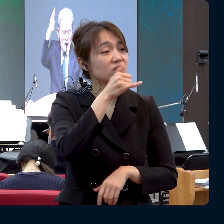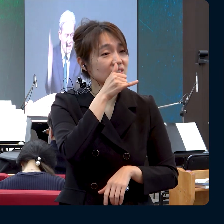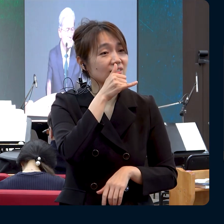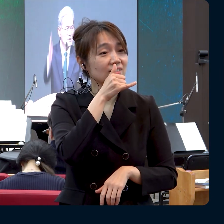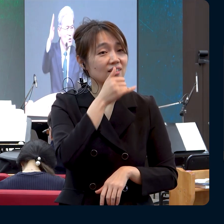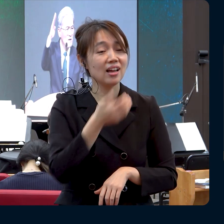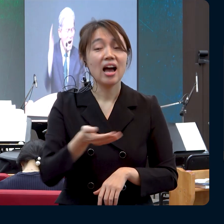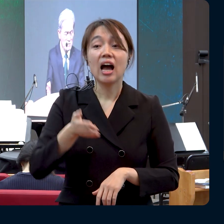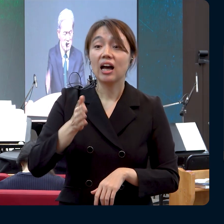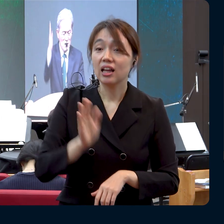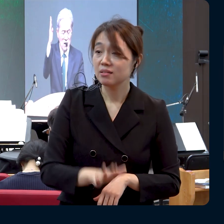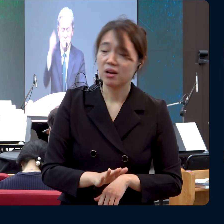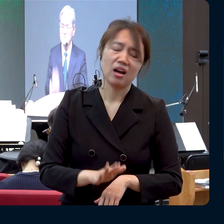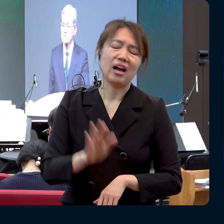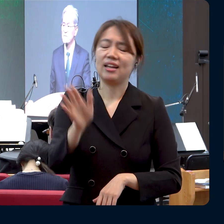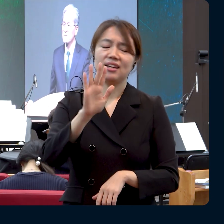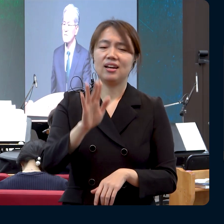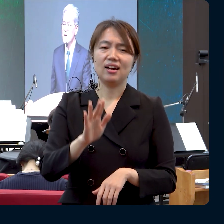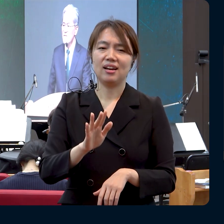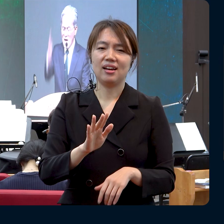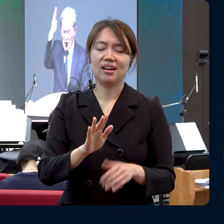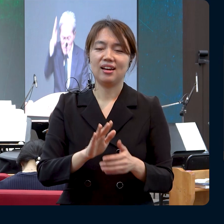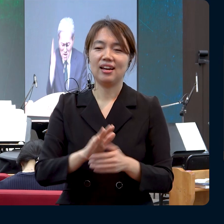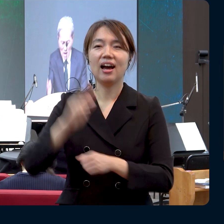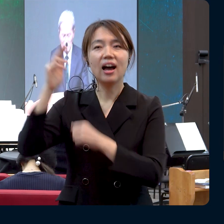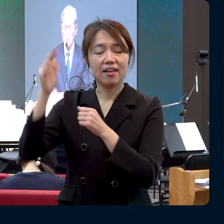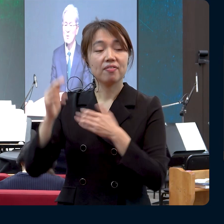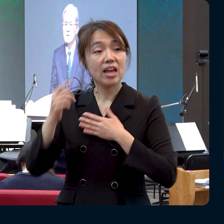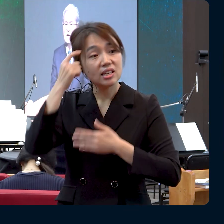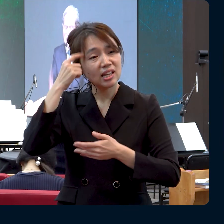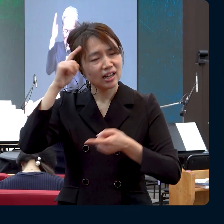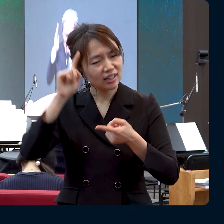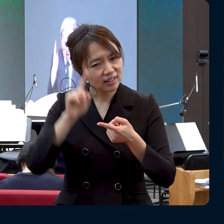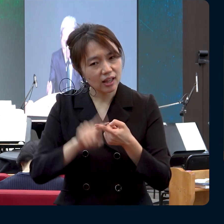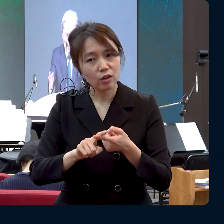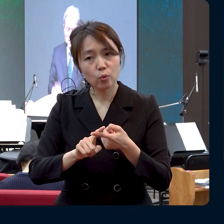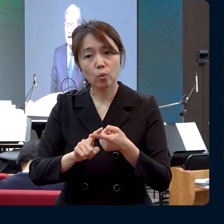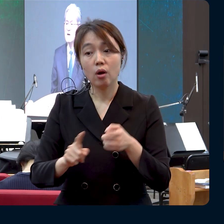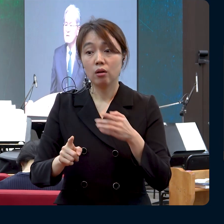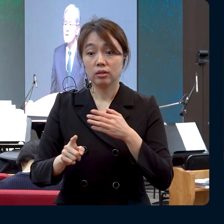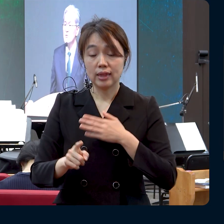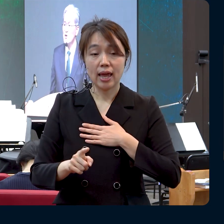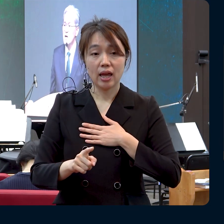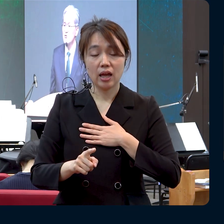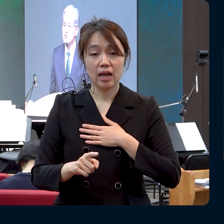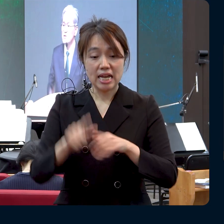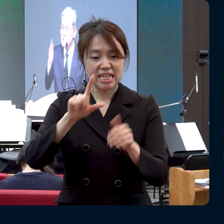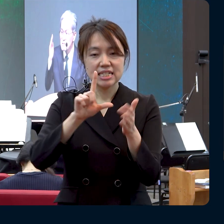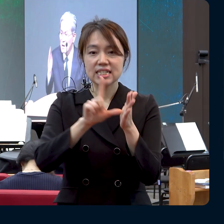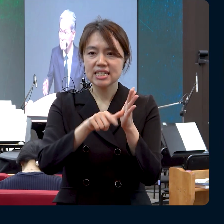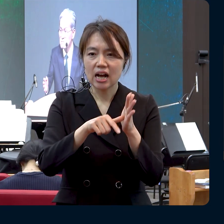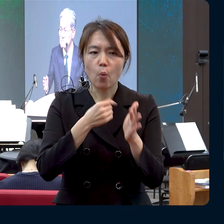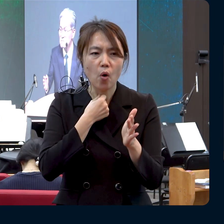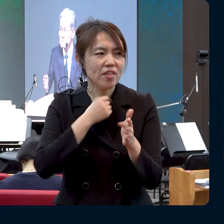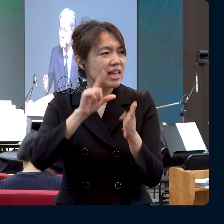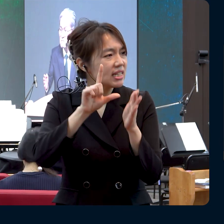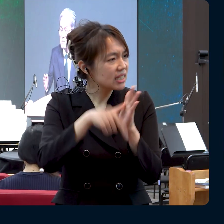있는데, 하지만 여러분, 아닙니다. 내 생각대로, 내 시간표에 따라 응답이 되지 않을 수는